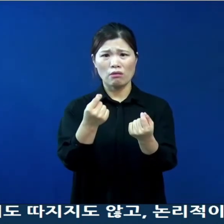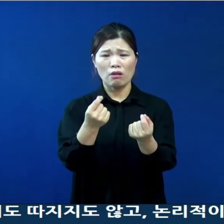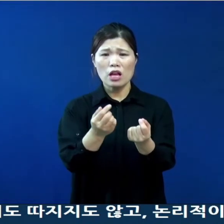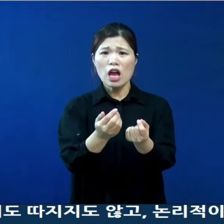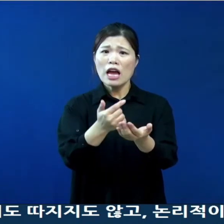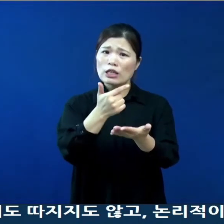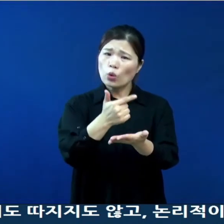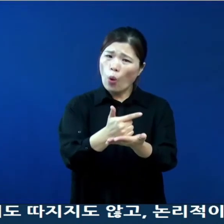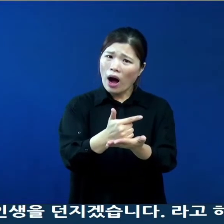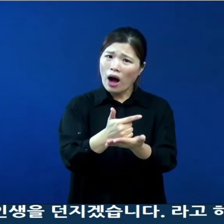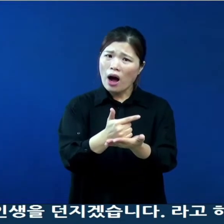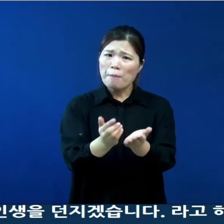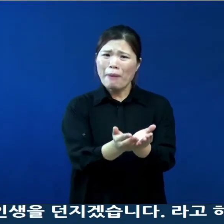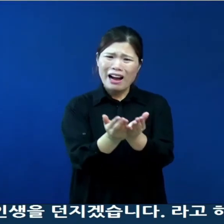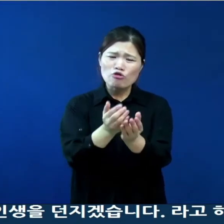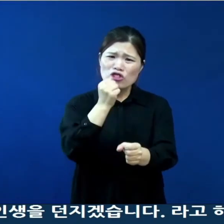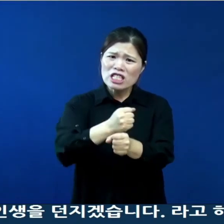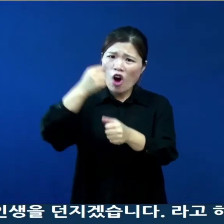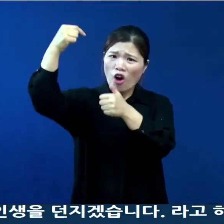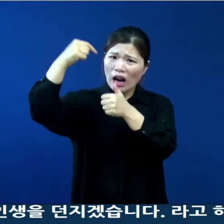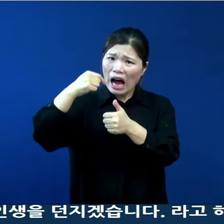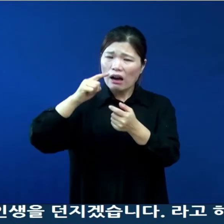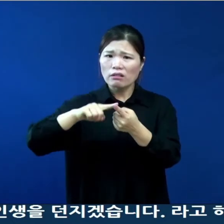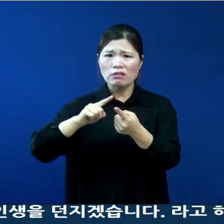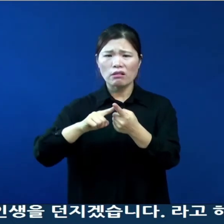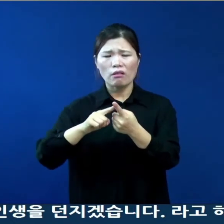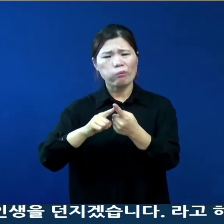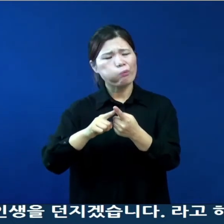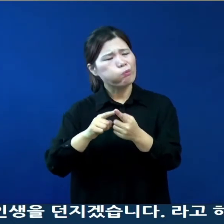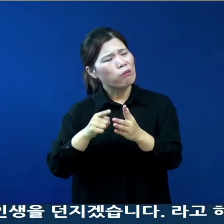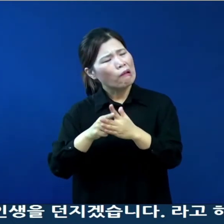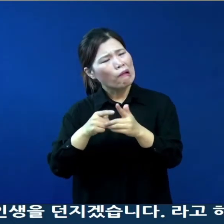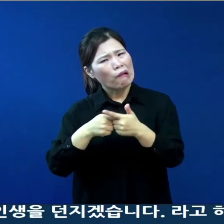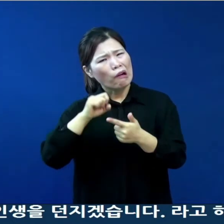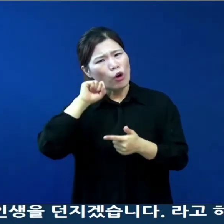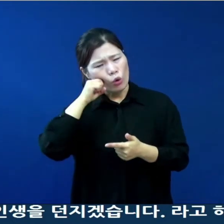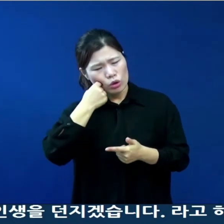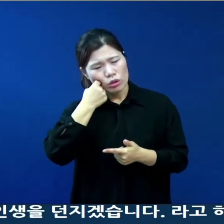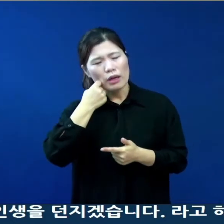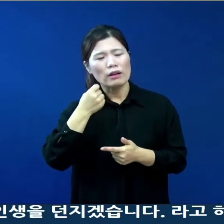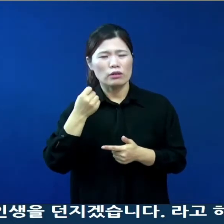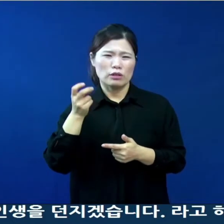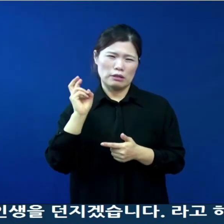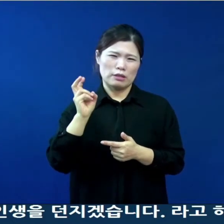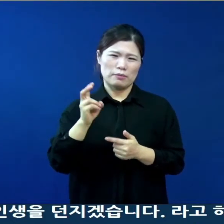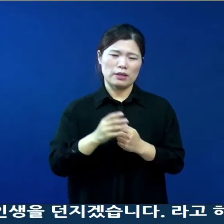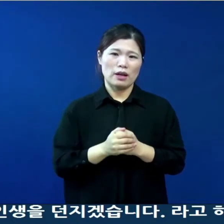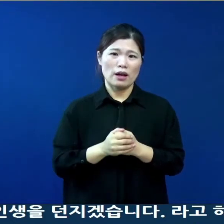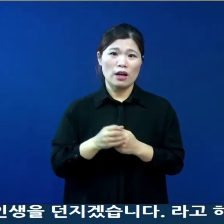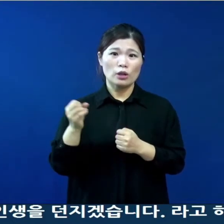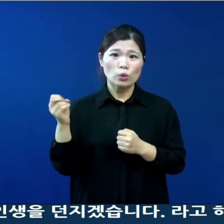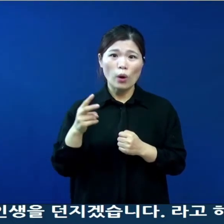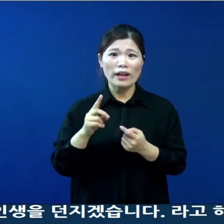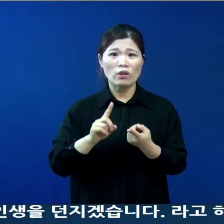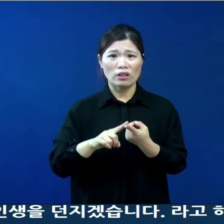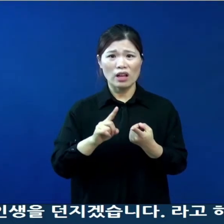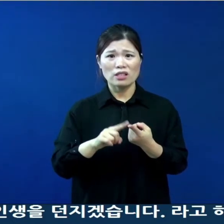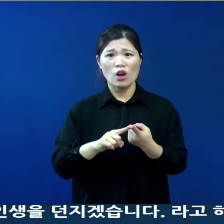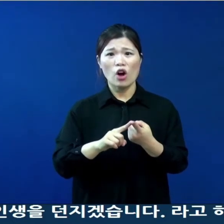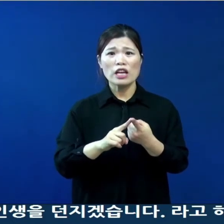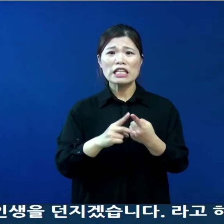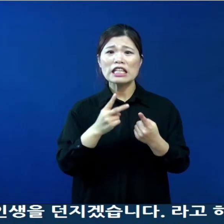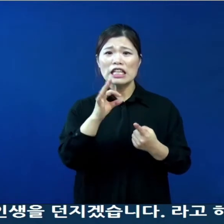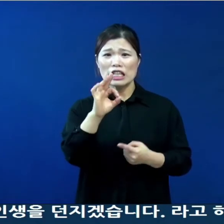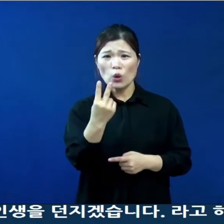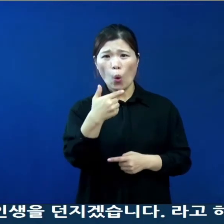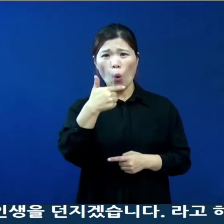되어서 실천했겠습니까? 요나 선지자가 자기 민족과 철천지 원수였던 니느웨에 가서 하나님의 말씀을